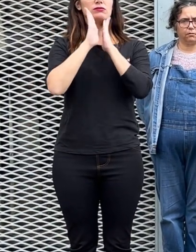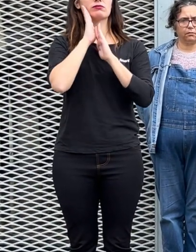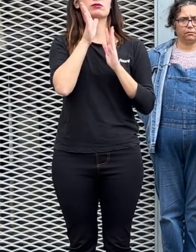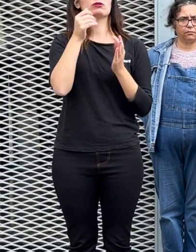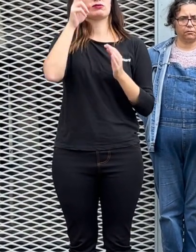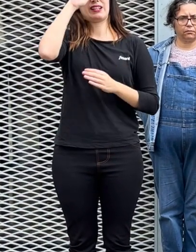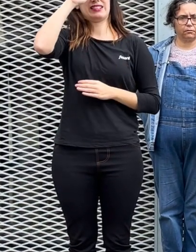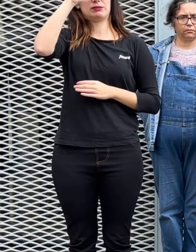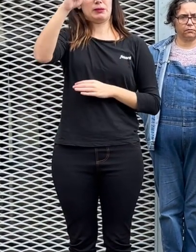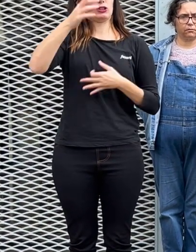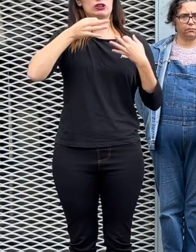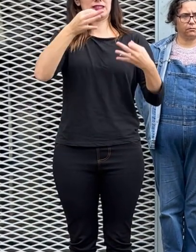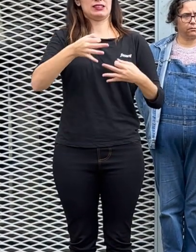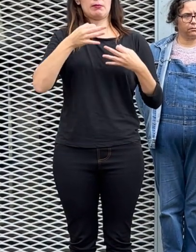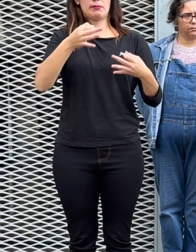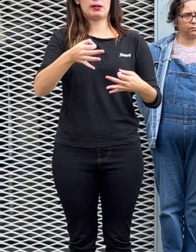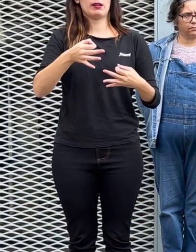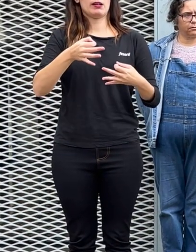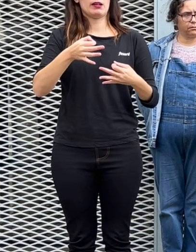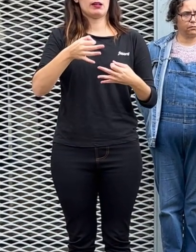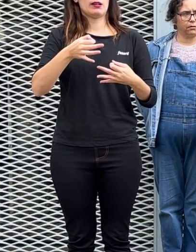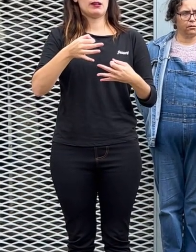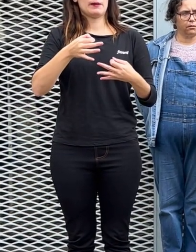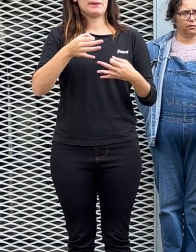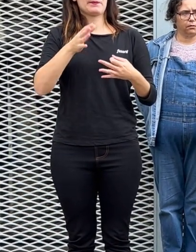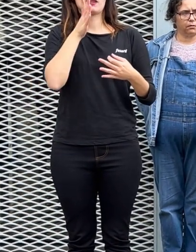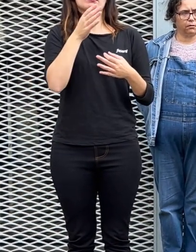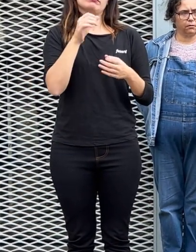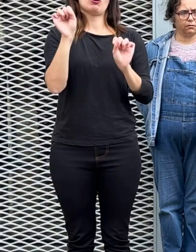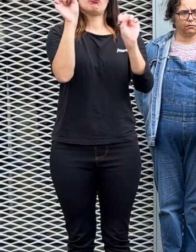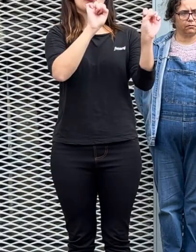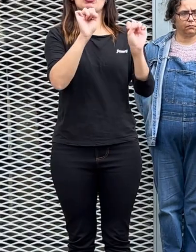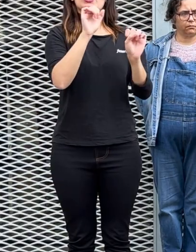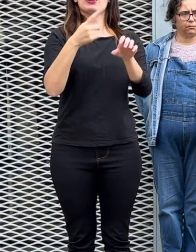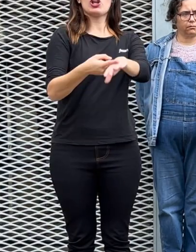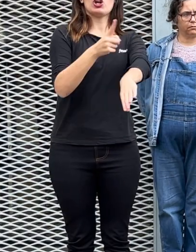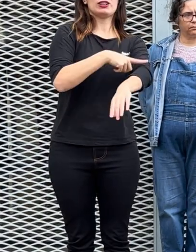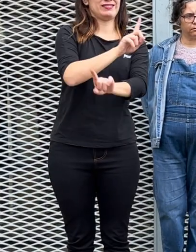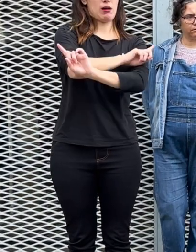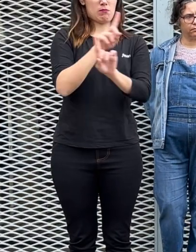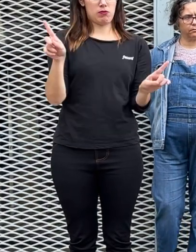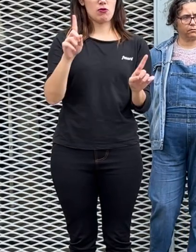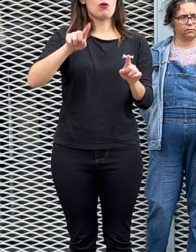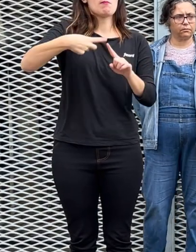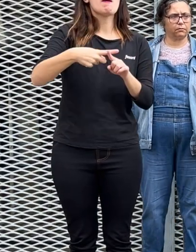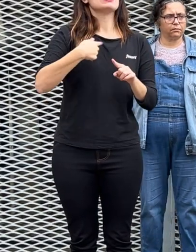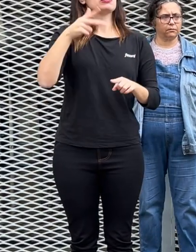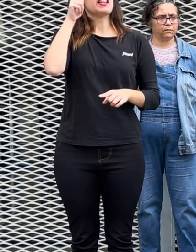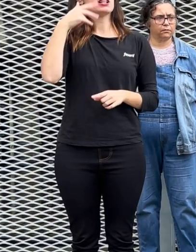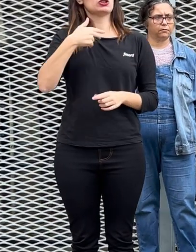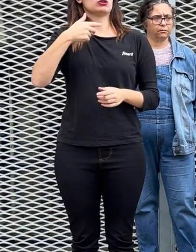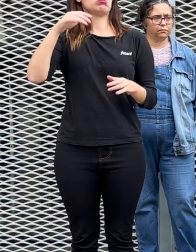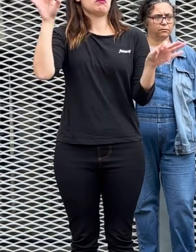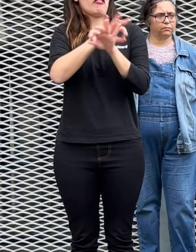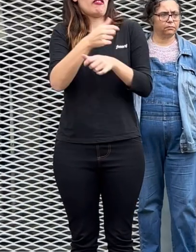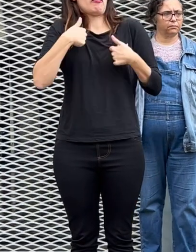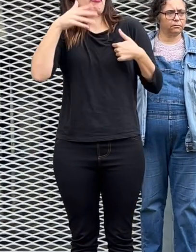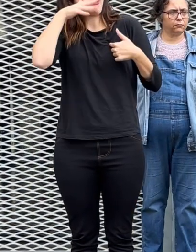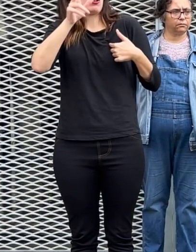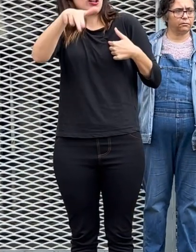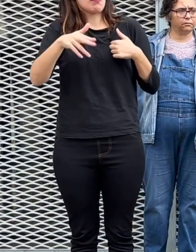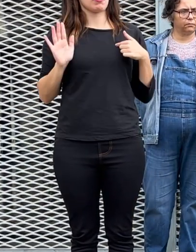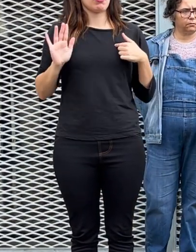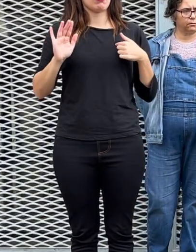respeto, sin autoprotección y el derecho a equivocarnos, que